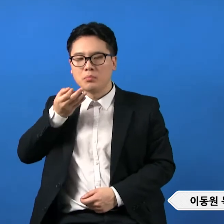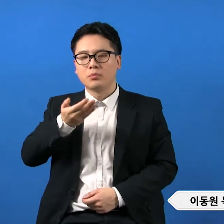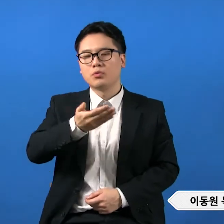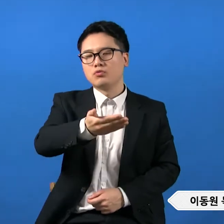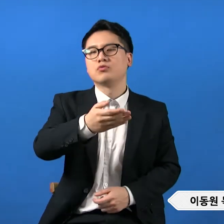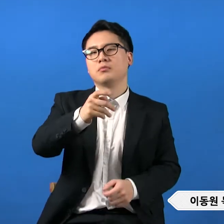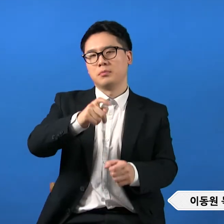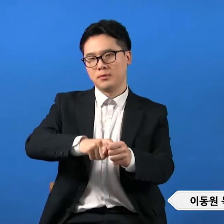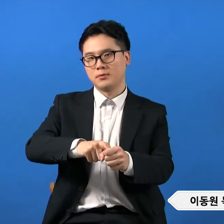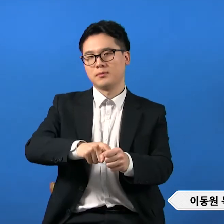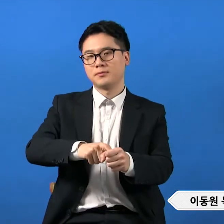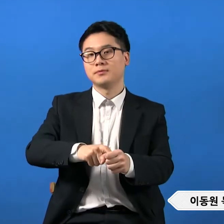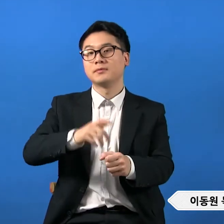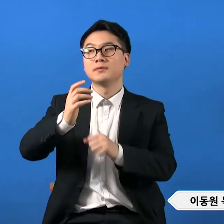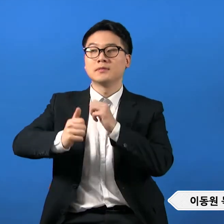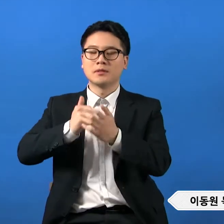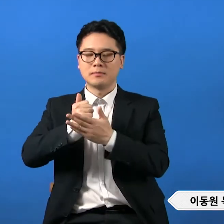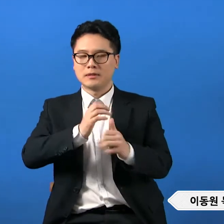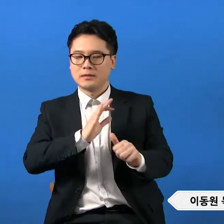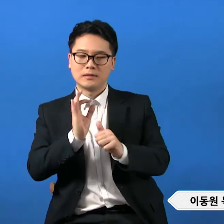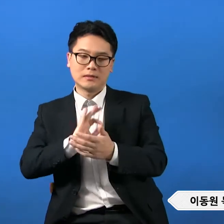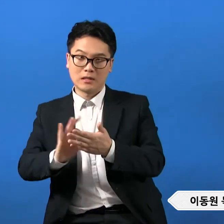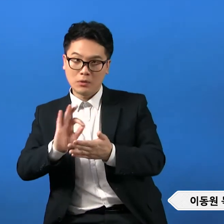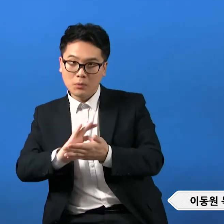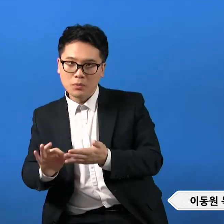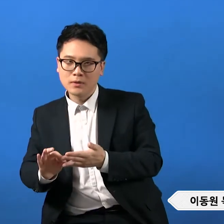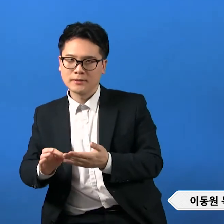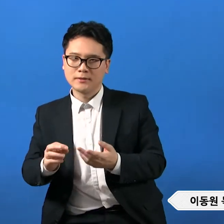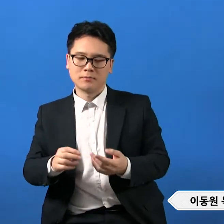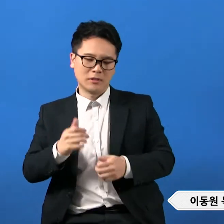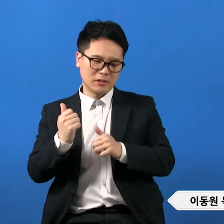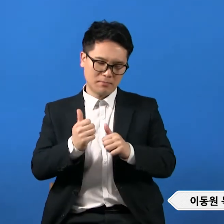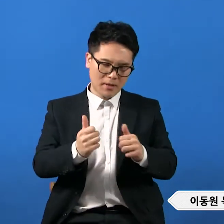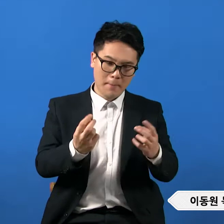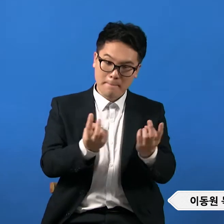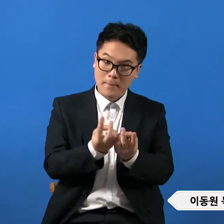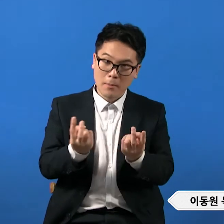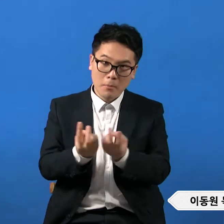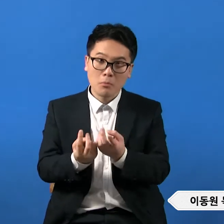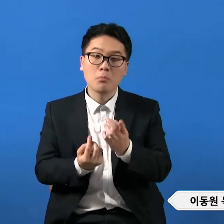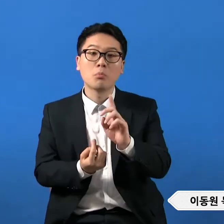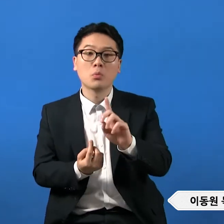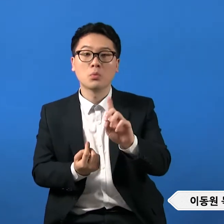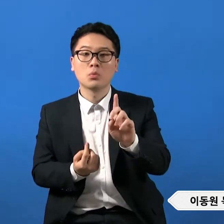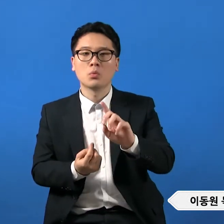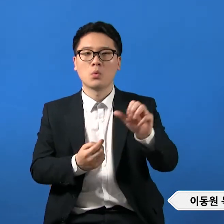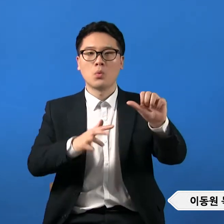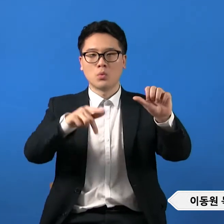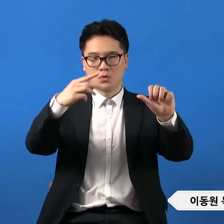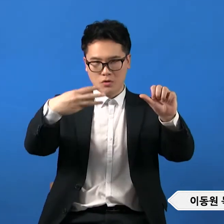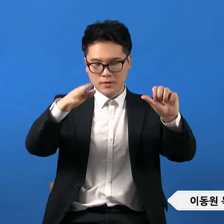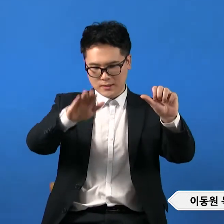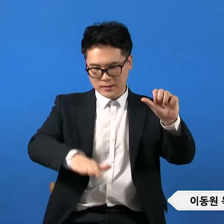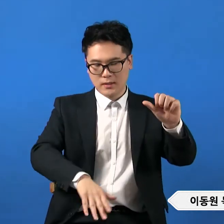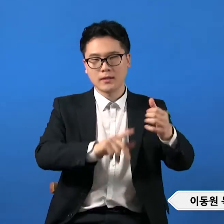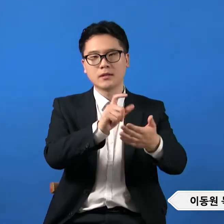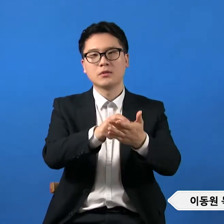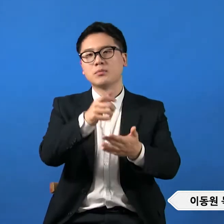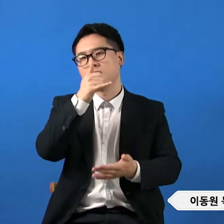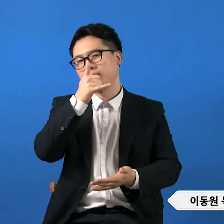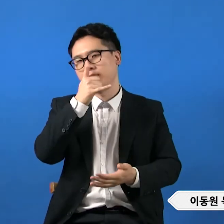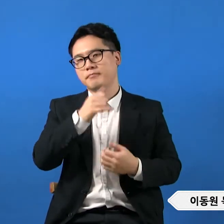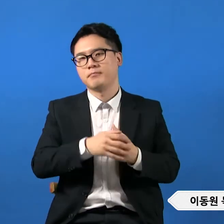하나님이 사용하신 심판의 방법들이 이 하박국 3장에 쭉 열거돼요. 5절에 보시면 역병이 나옵니다. 역병,